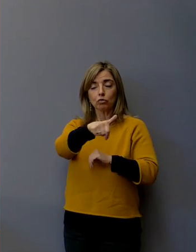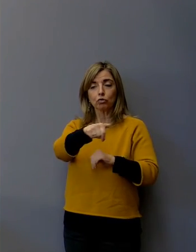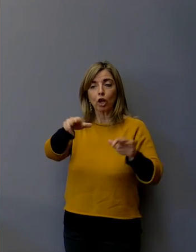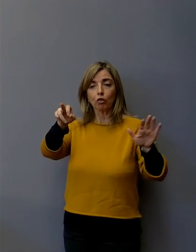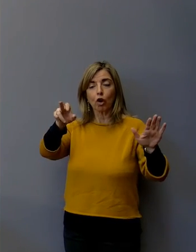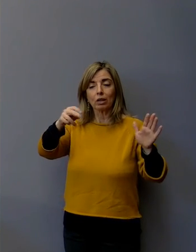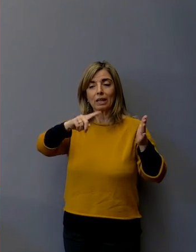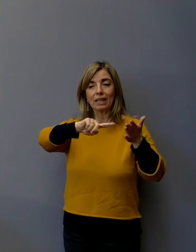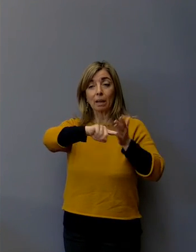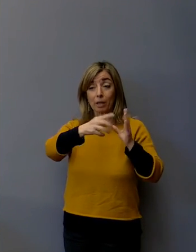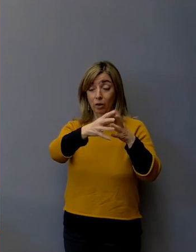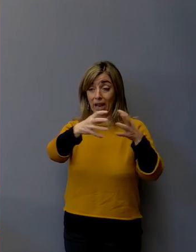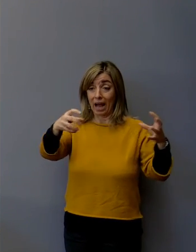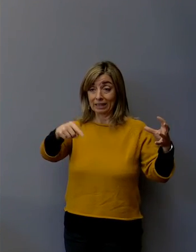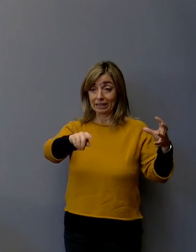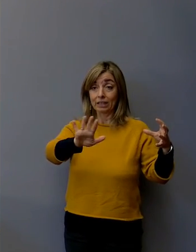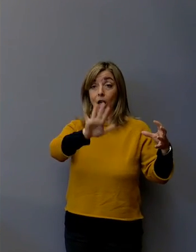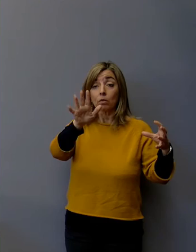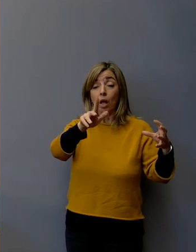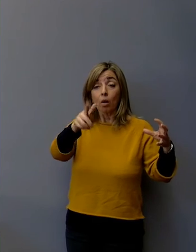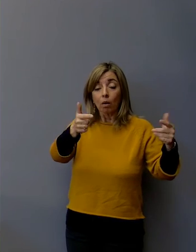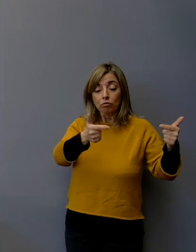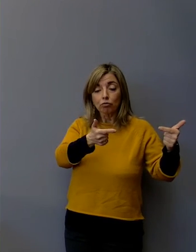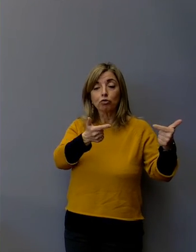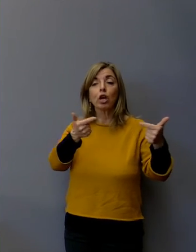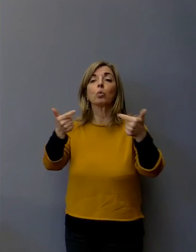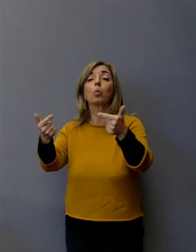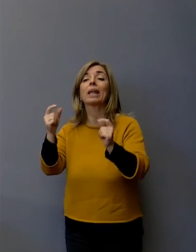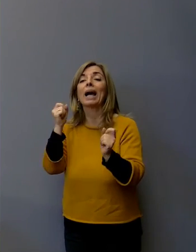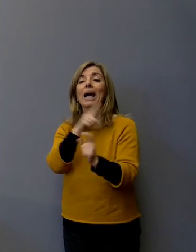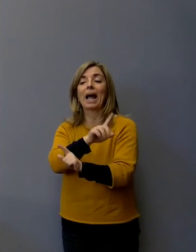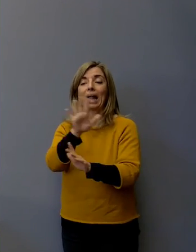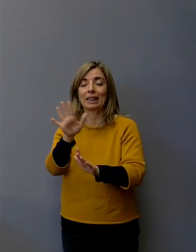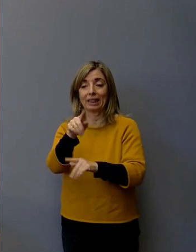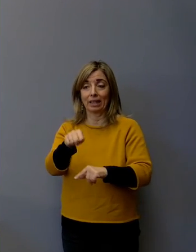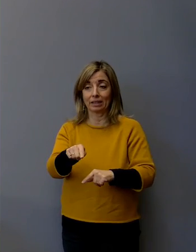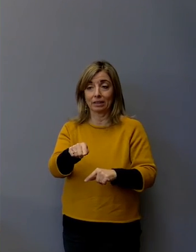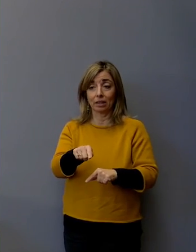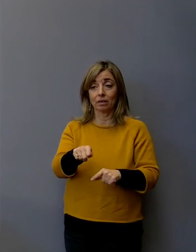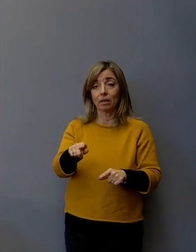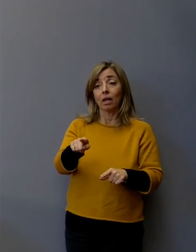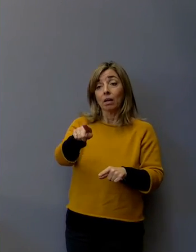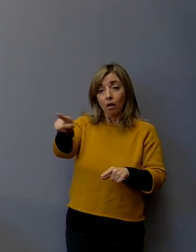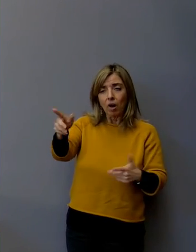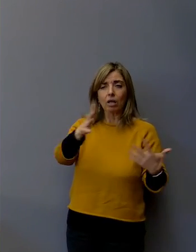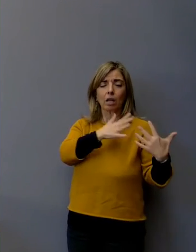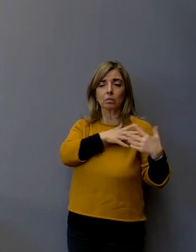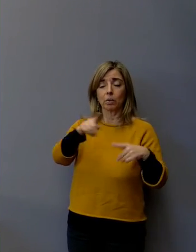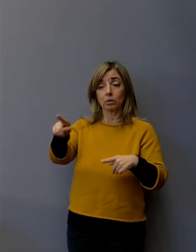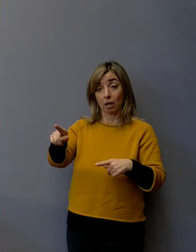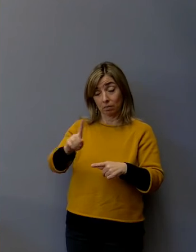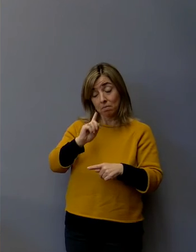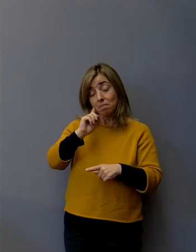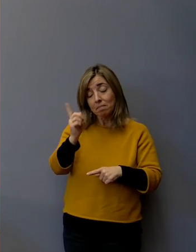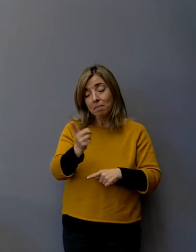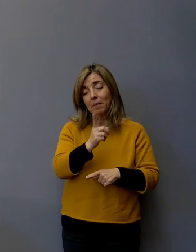ceduta gratis ecco come se i responsabili secondo me il silenzio sarebbe appropriato perché lo stiamo mettendo a